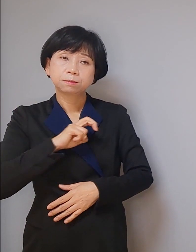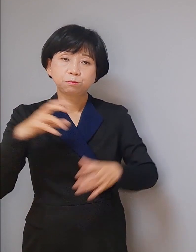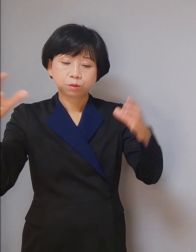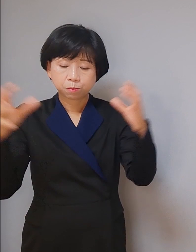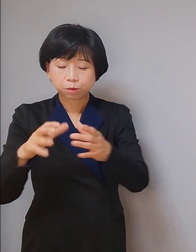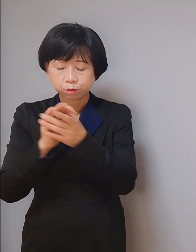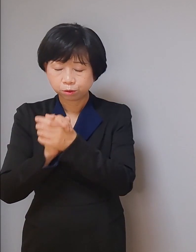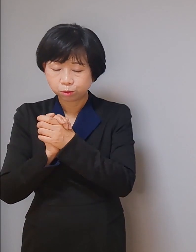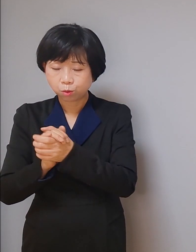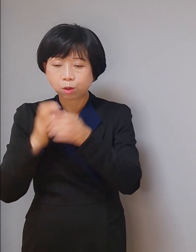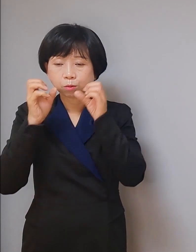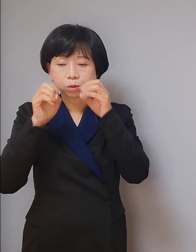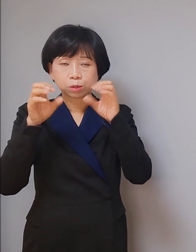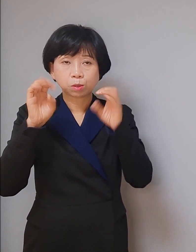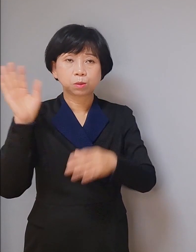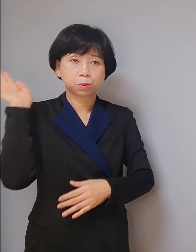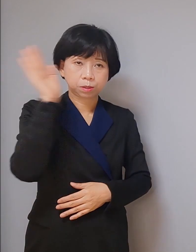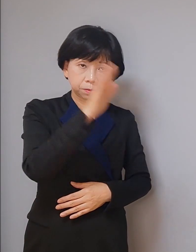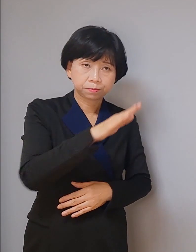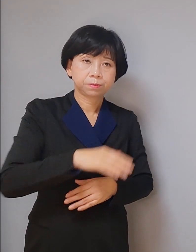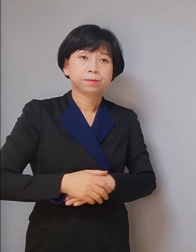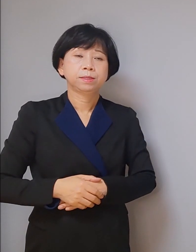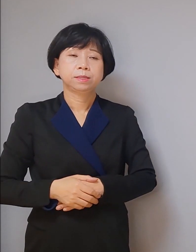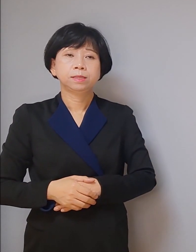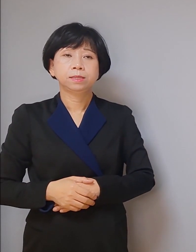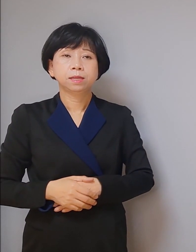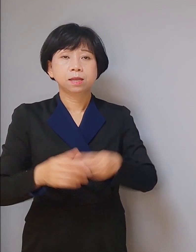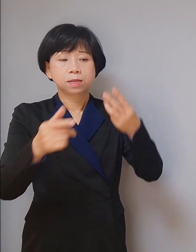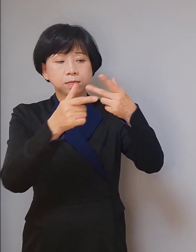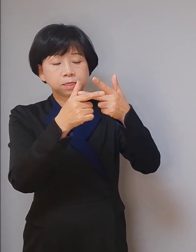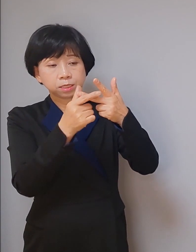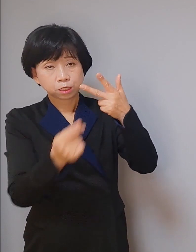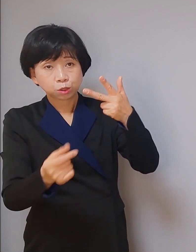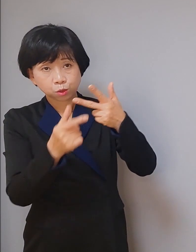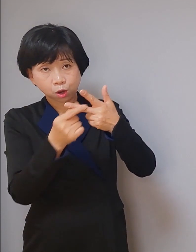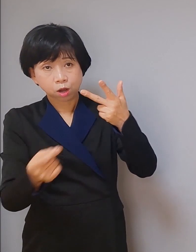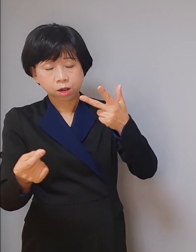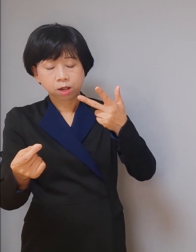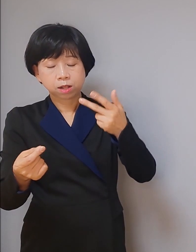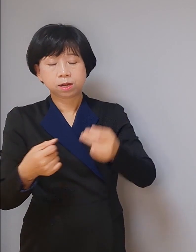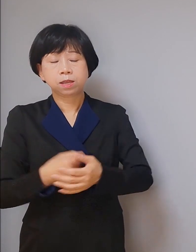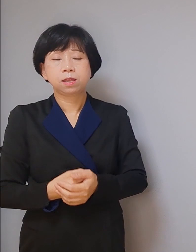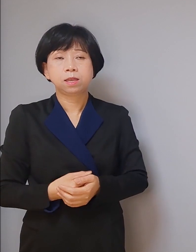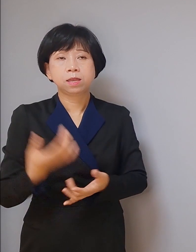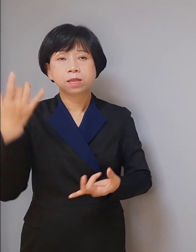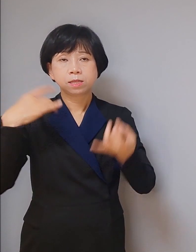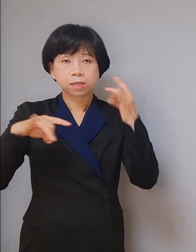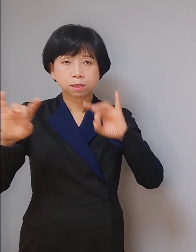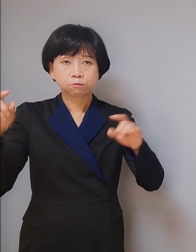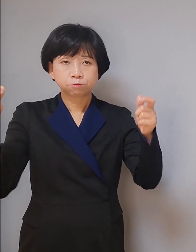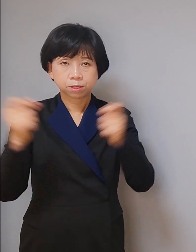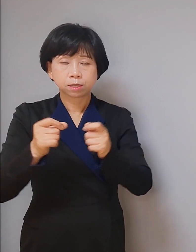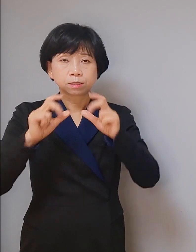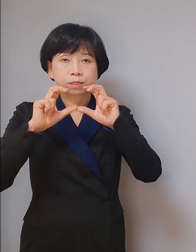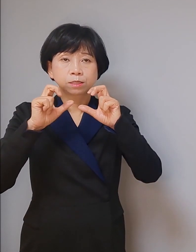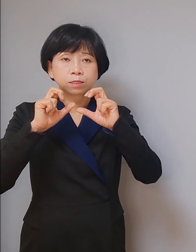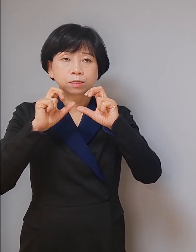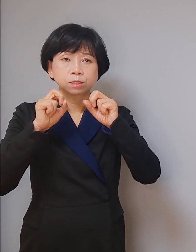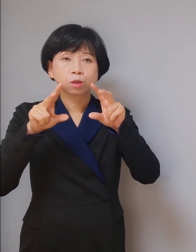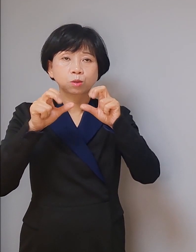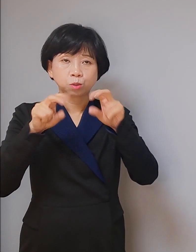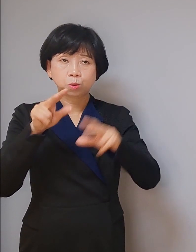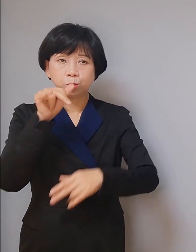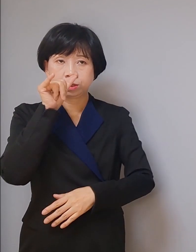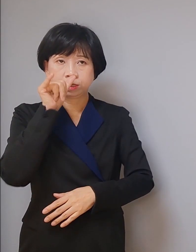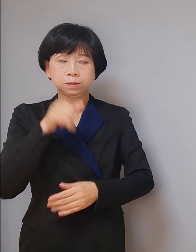나가겠습니다. 다음 세대에서 7월에 태국 단기 선교를 갑니다. 관심 부탁드립니다. 이번 주와 다음 주는 VIP 작정을